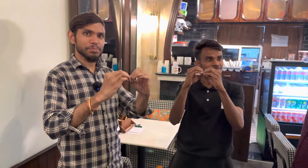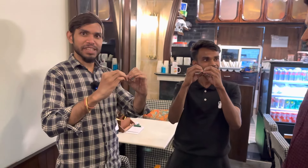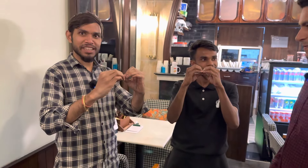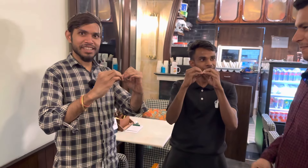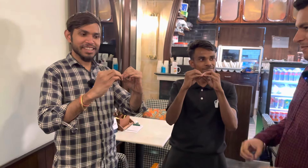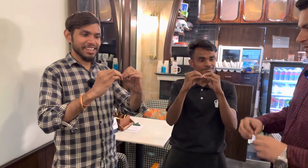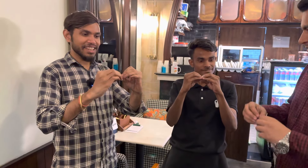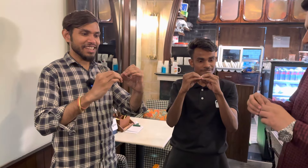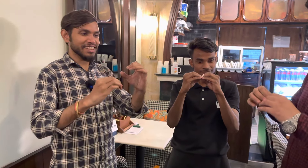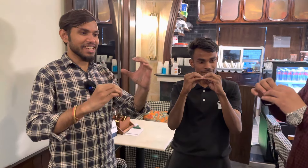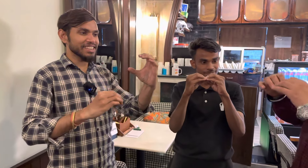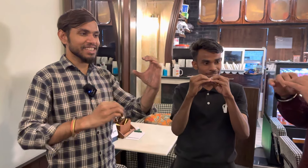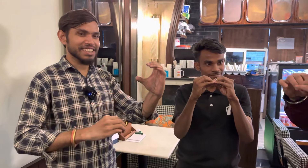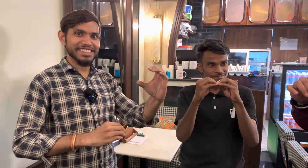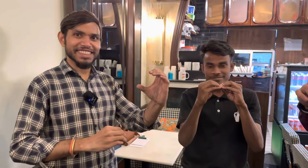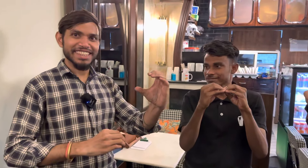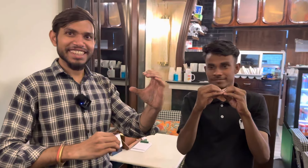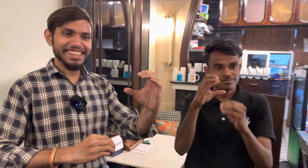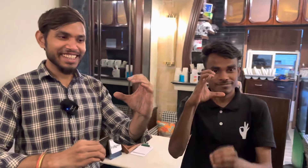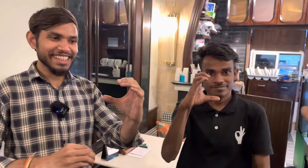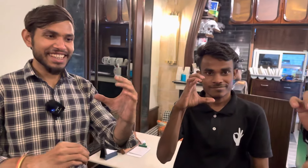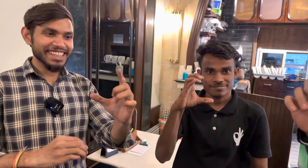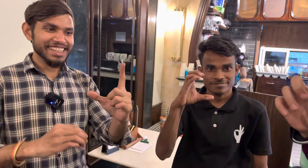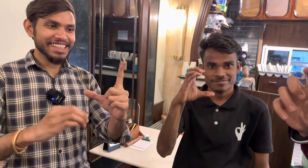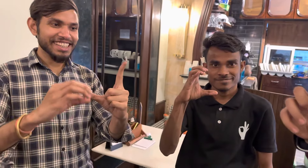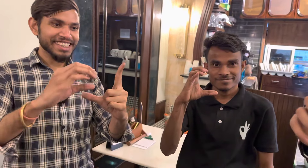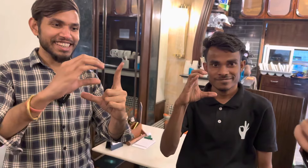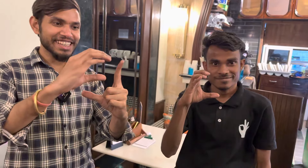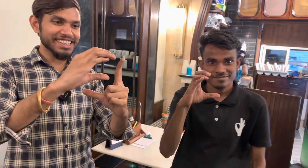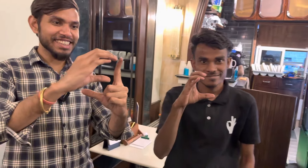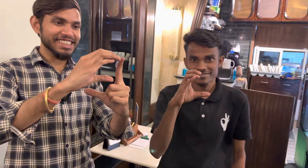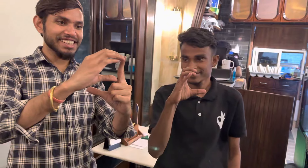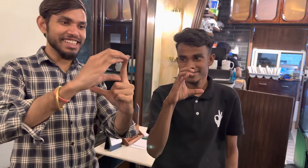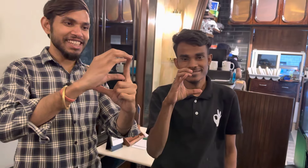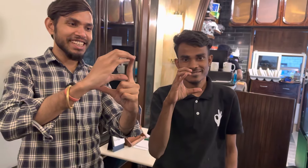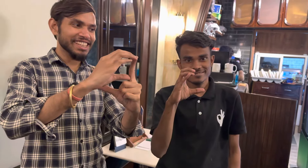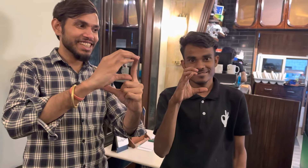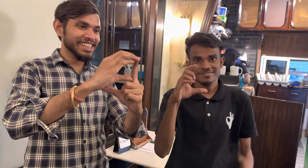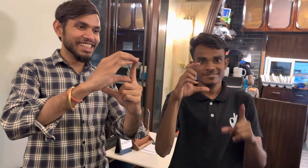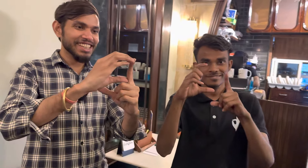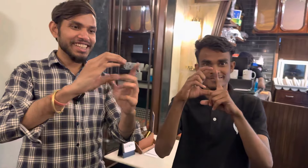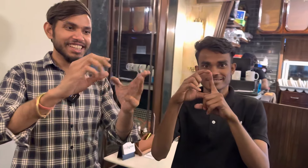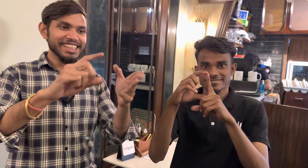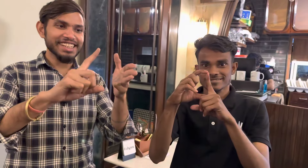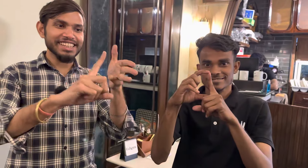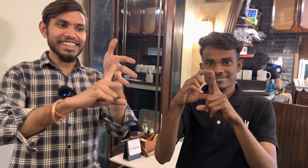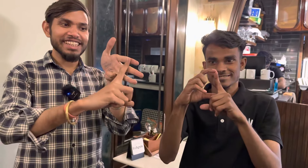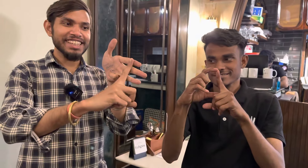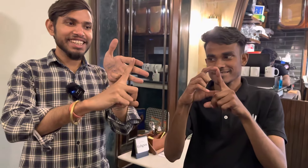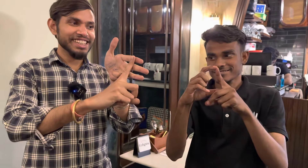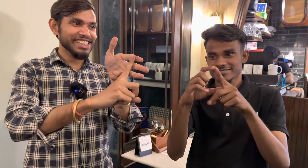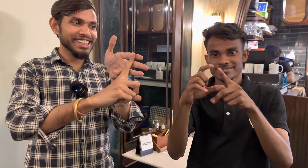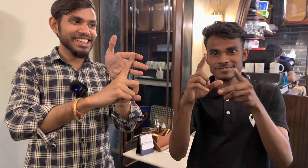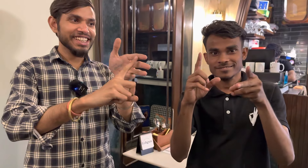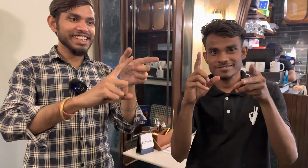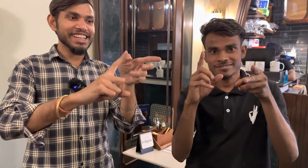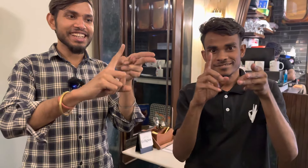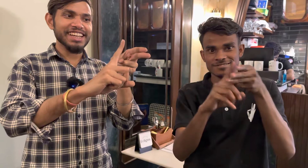बी, देन दिस इज सी. ओके देन दिस इज डी, देन ई. ऑलराइट